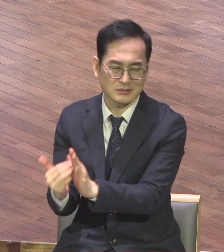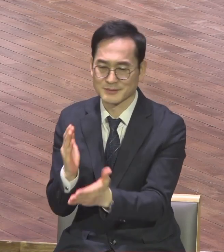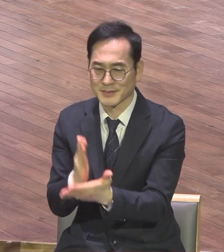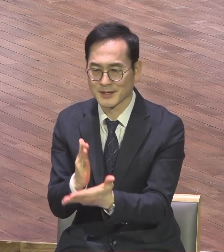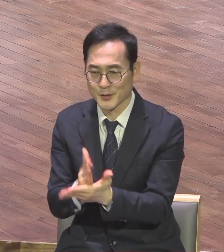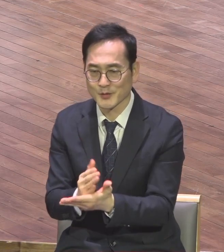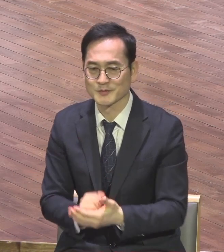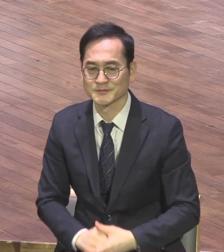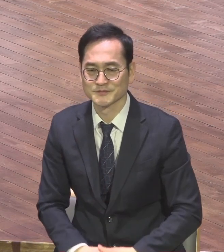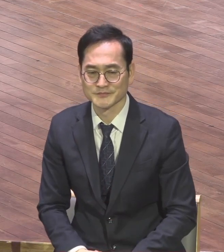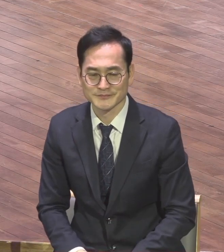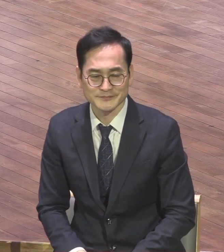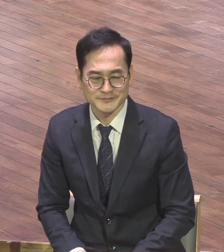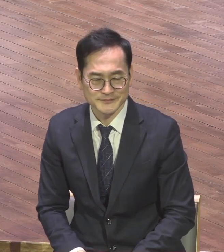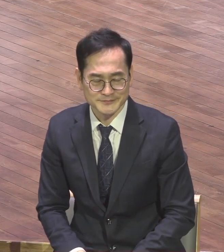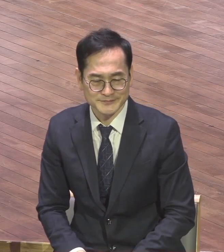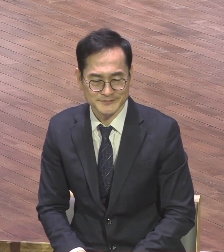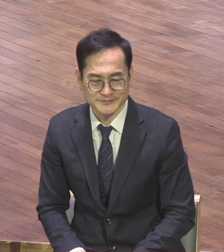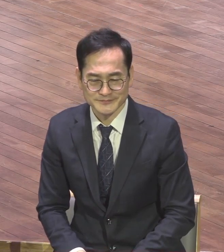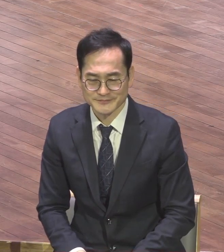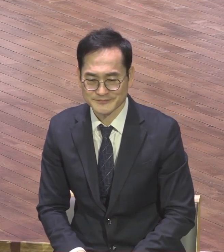여기서 그야말로